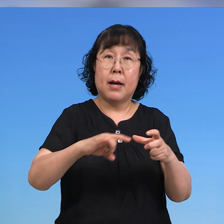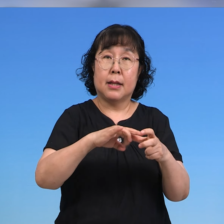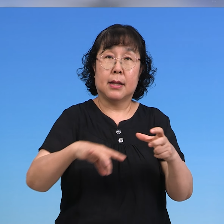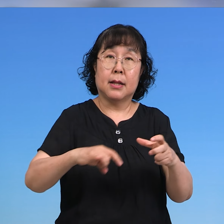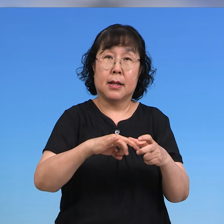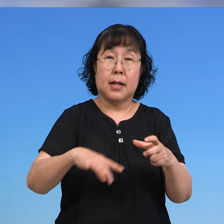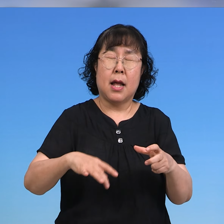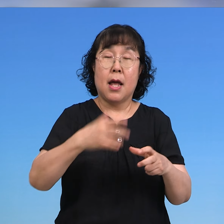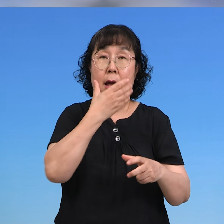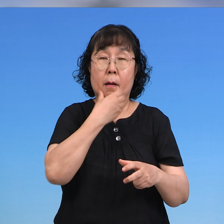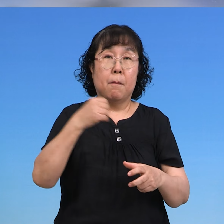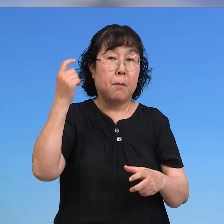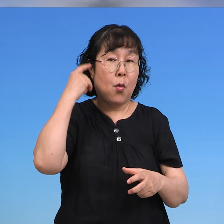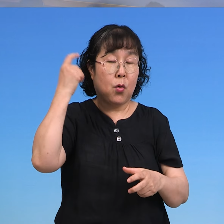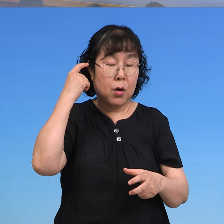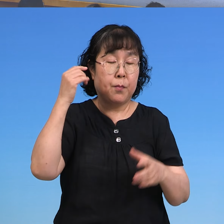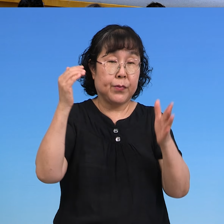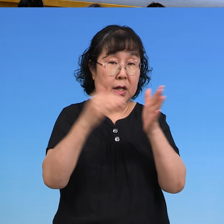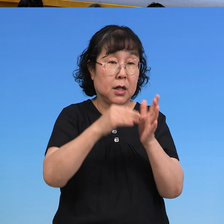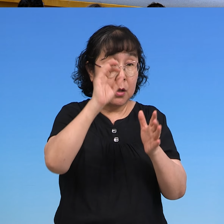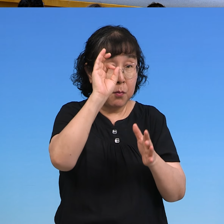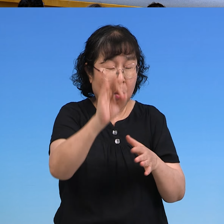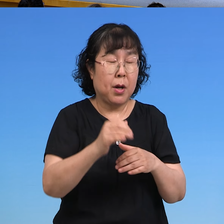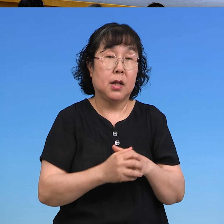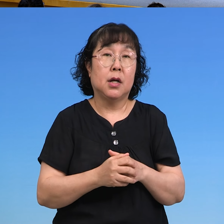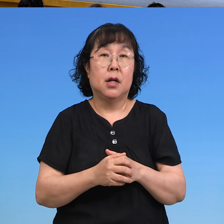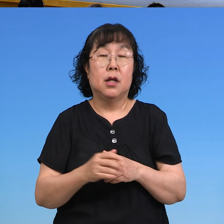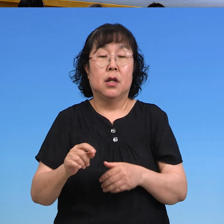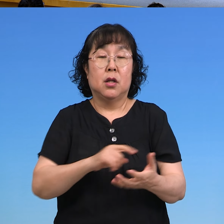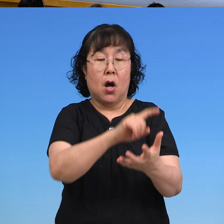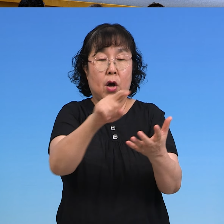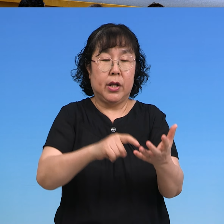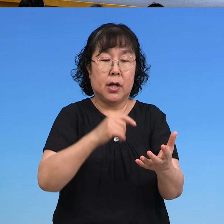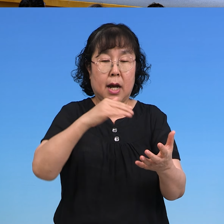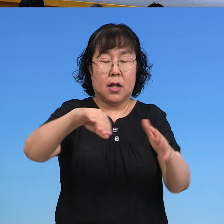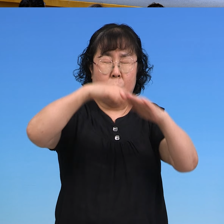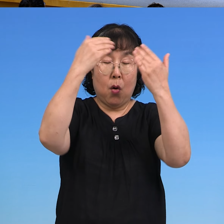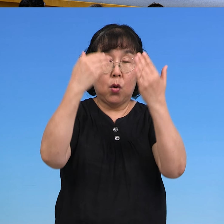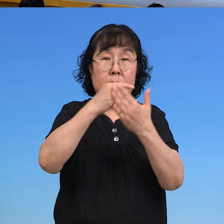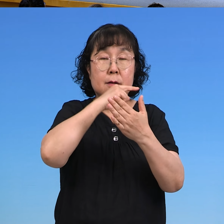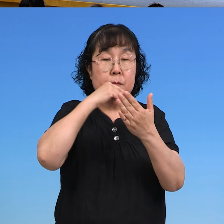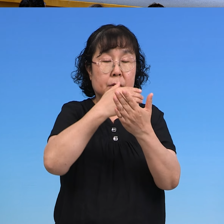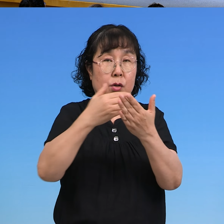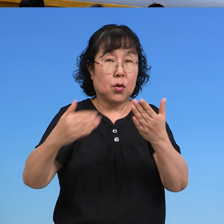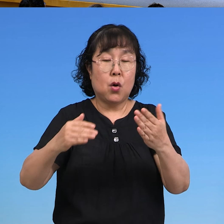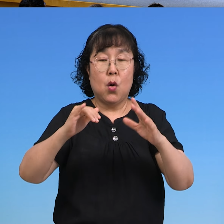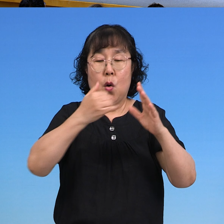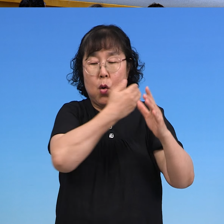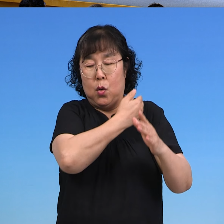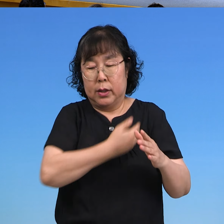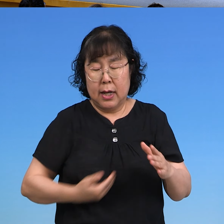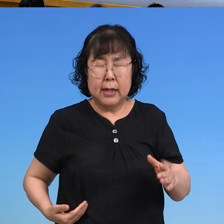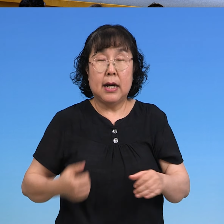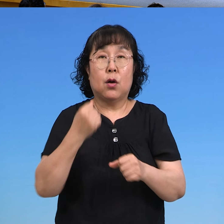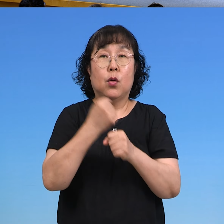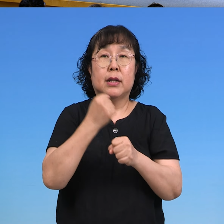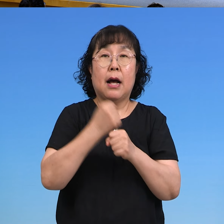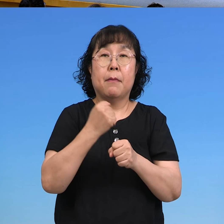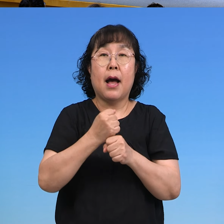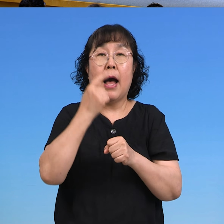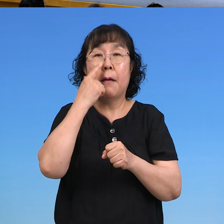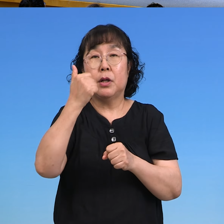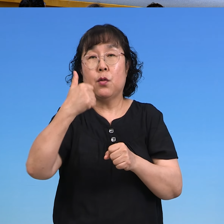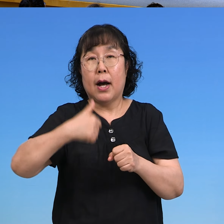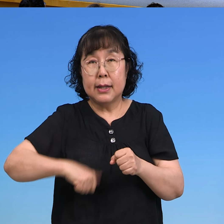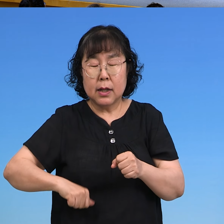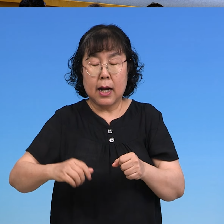끝납니다. 마태복음 28장 19절 20절입니다. 그러므로 너희는 가서 모든 민족을 제자로 삼아 아버지와 아들과